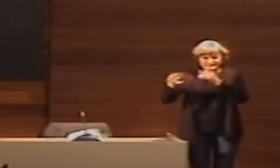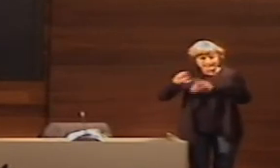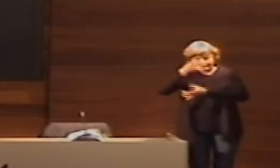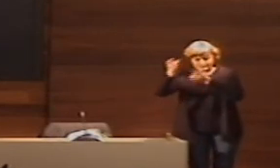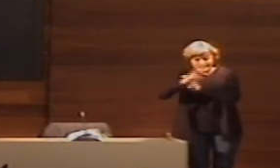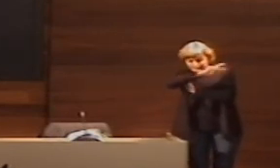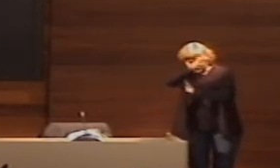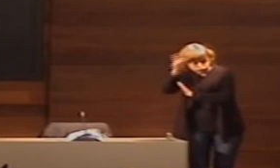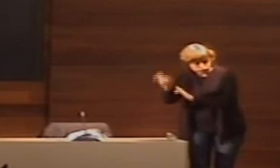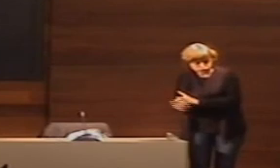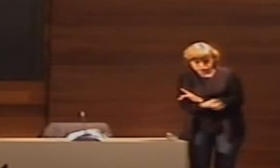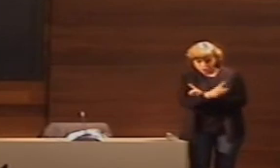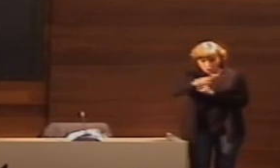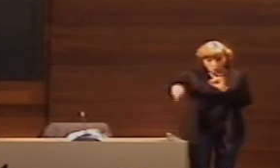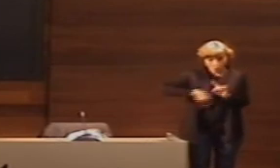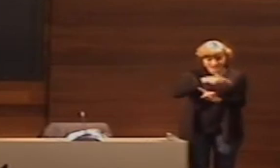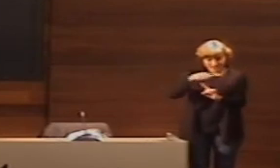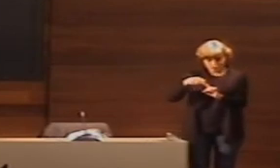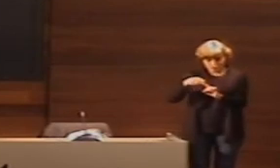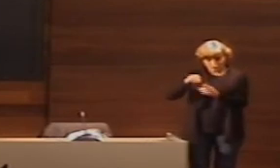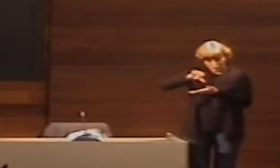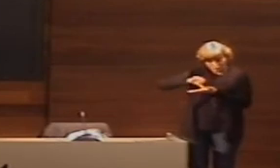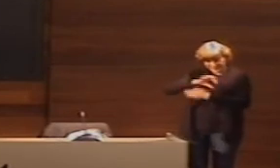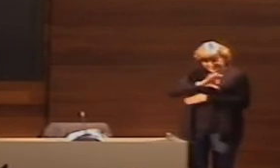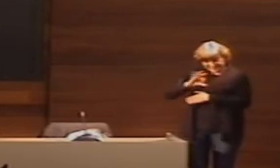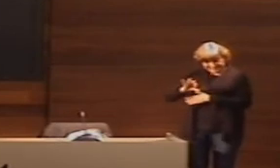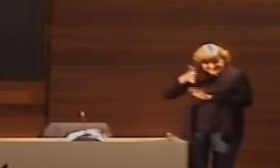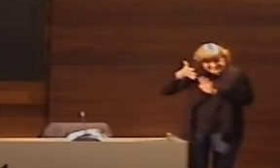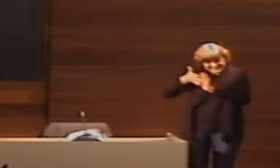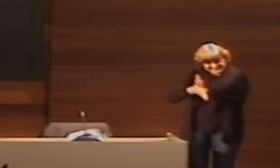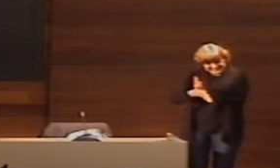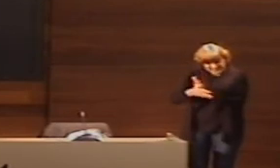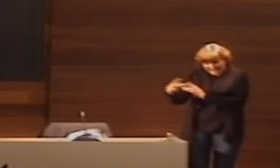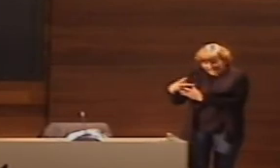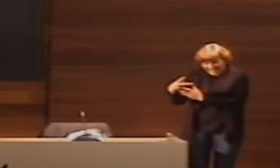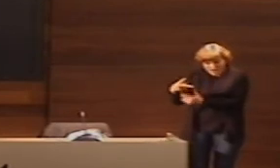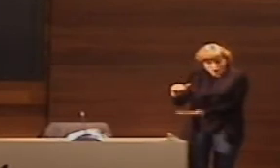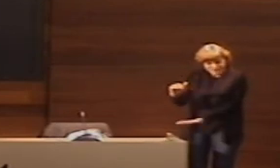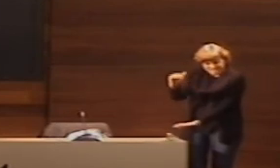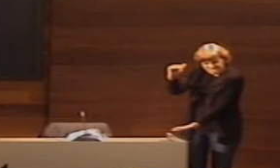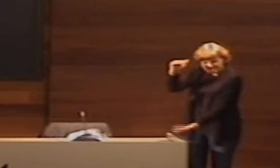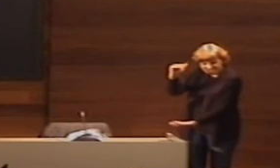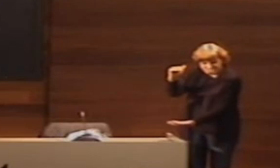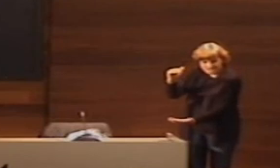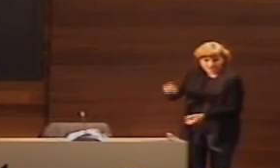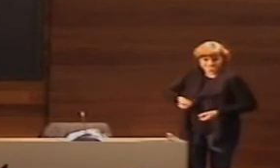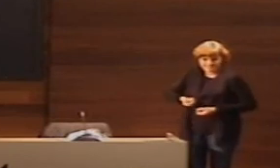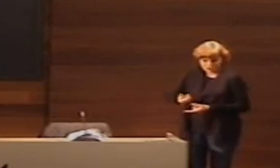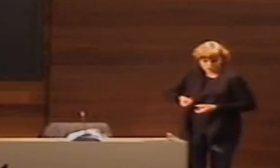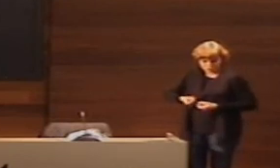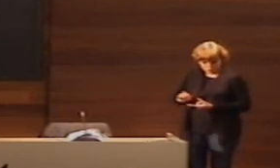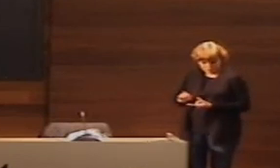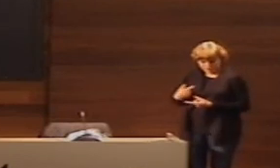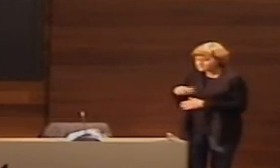y bueno, pues es un gran generador de residuos, ¿no? Entonces, a ver si conoces alguna experiencia a nivel de Europa,